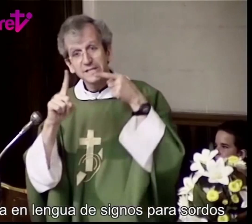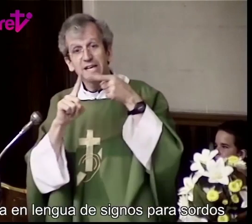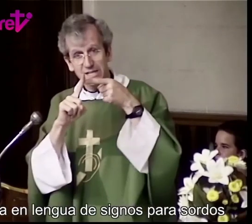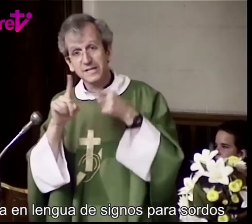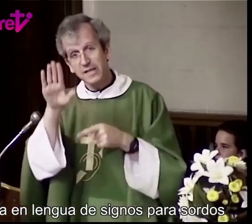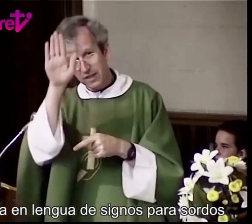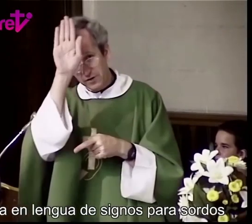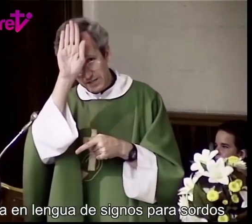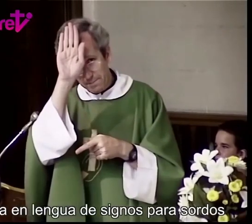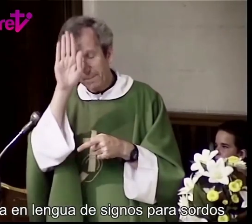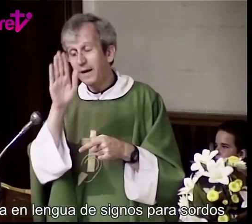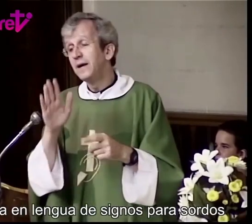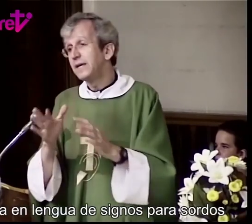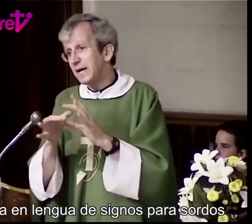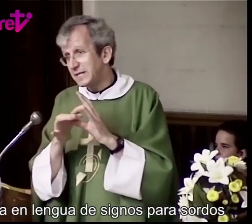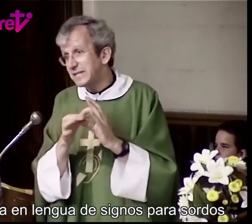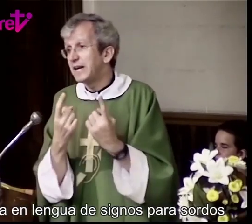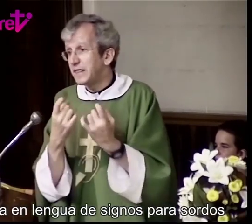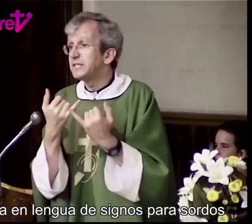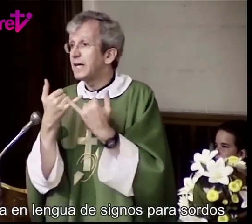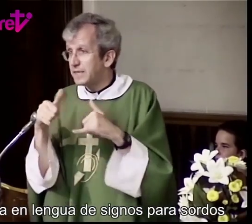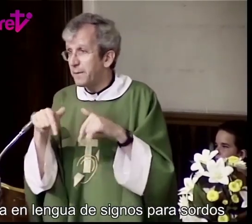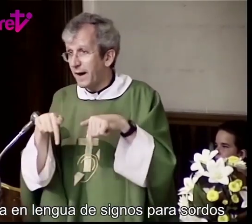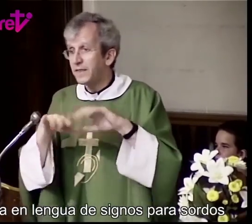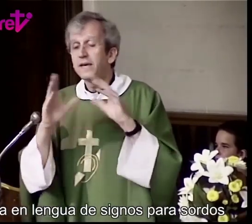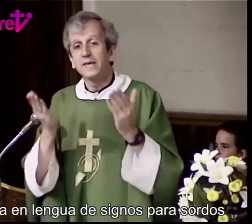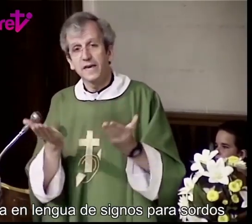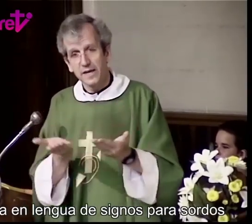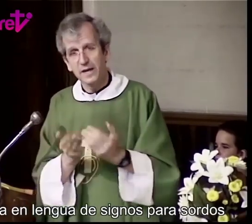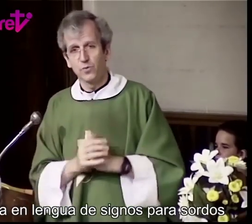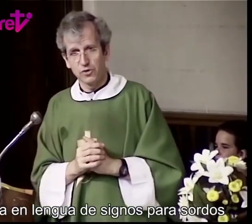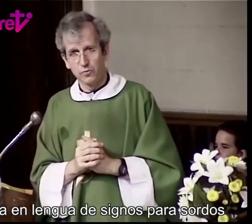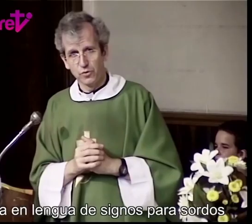esas intenciones del Papa y a esa necesidad de paz que hay en nuestro mundo.